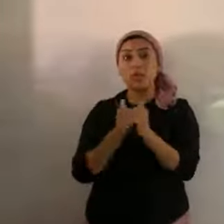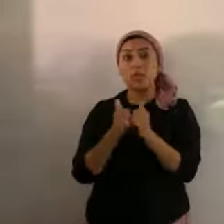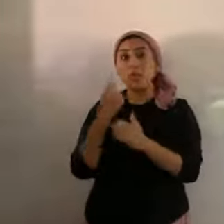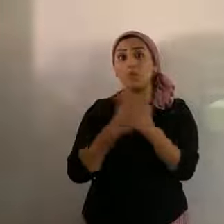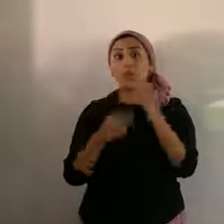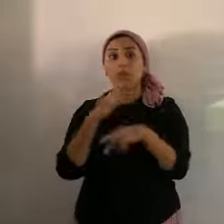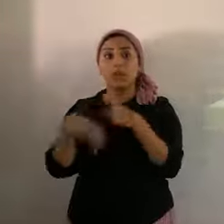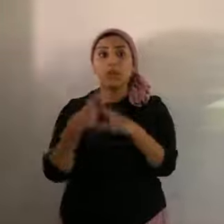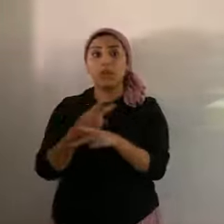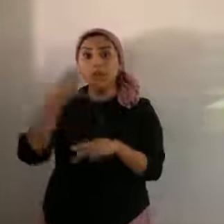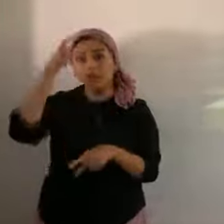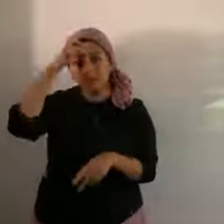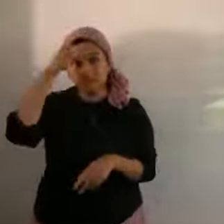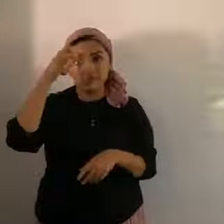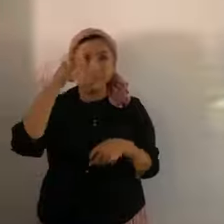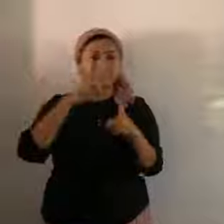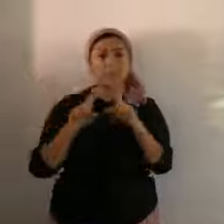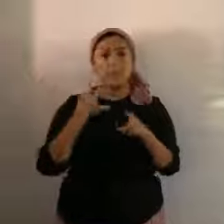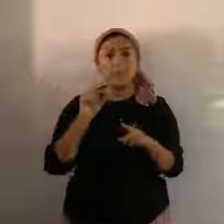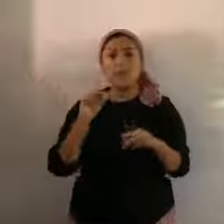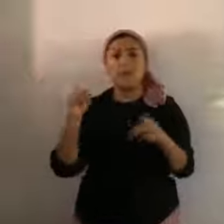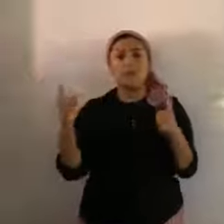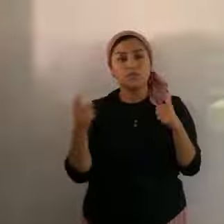de demonios son y no.